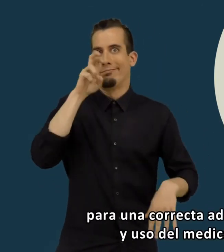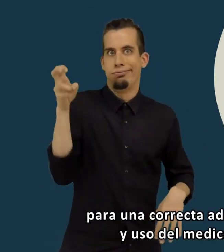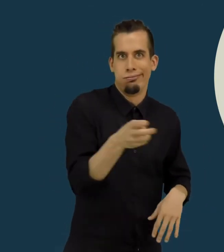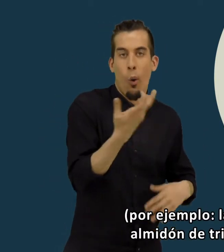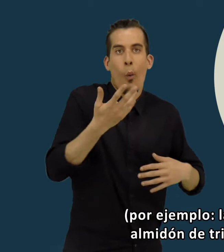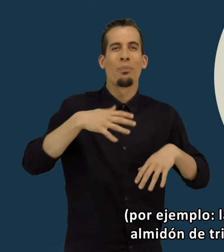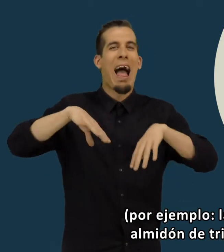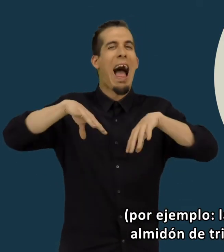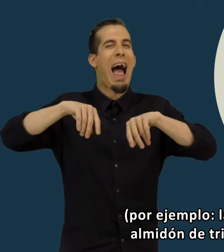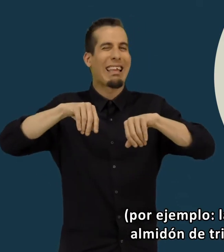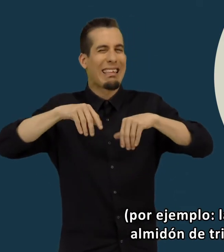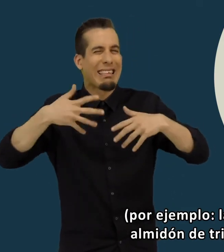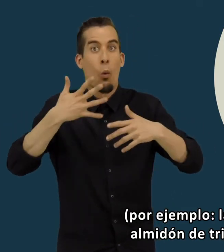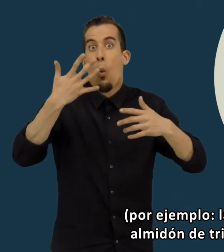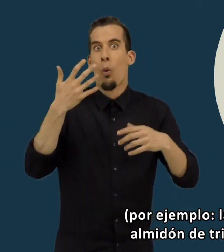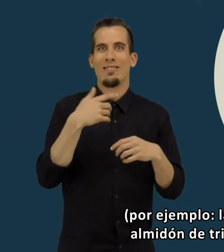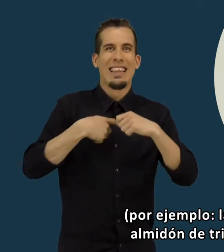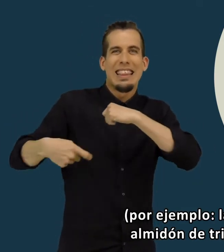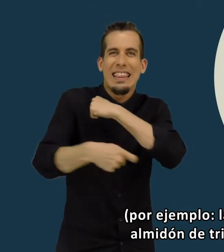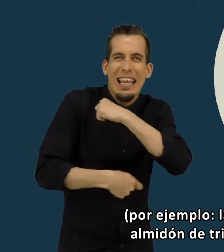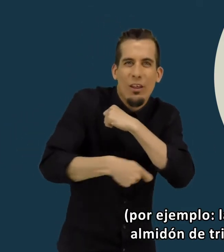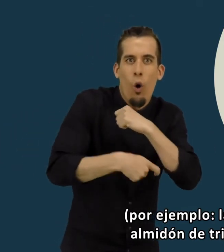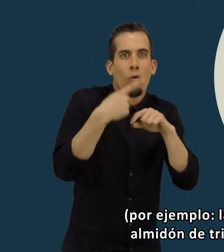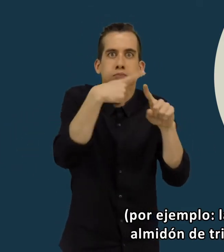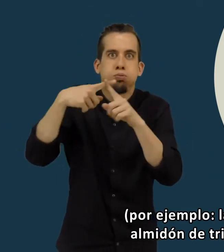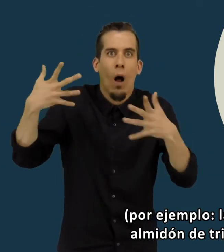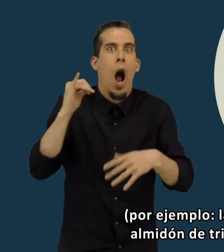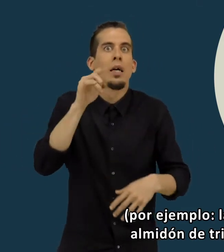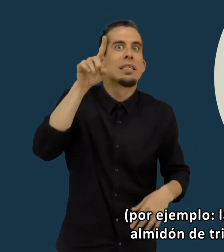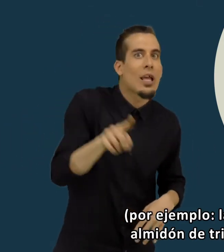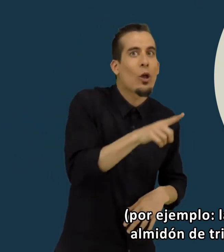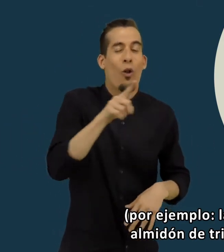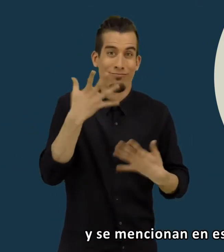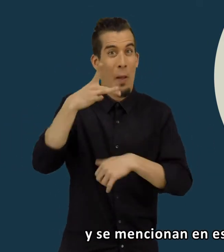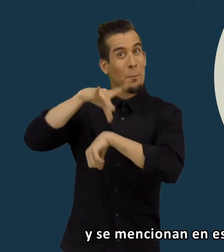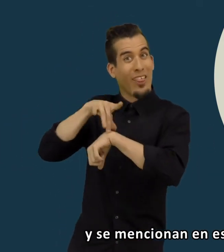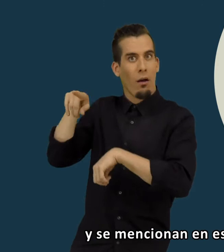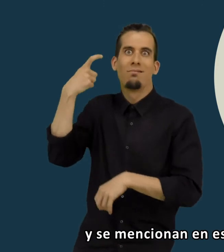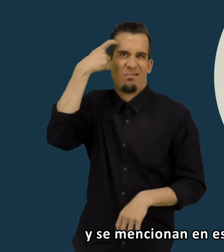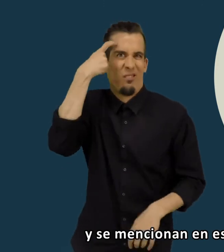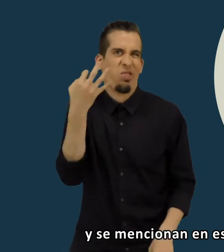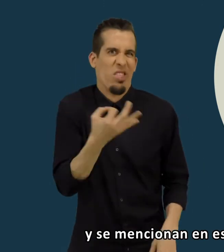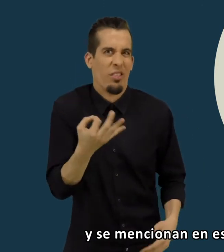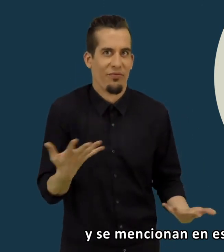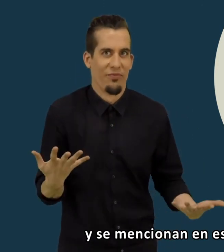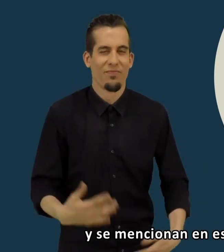y uso del medicamento. Por ejemplo, lactosa, almidón de trigo, y se mencionan en este